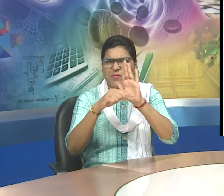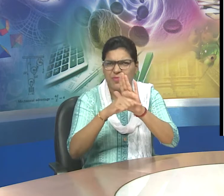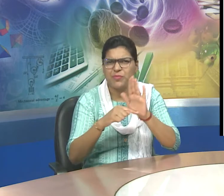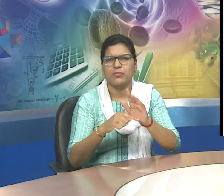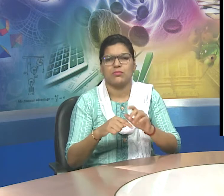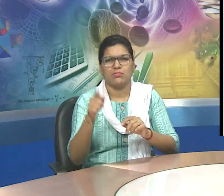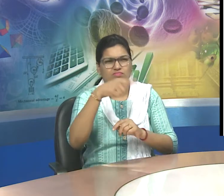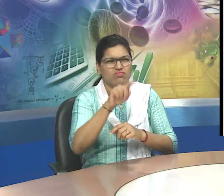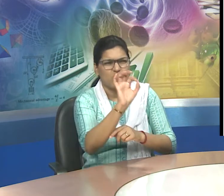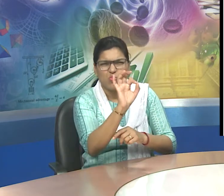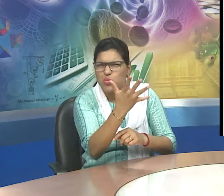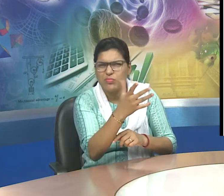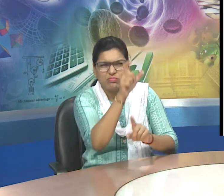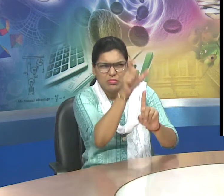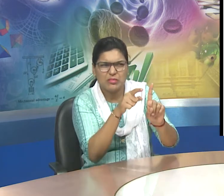कंडेम मतलब निंदा करना।